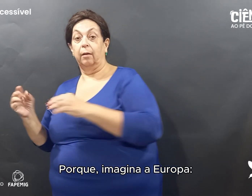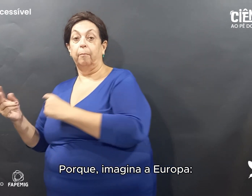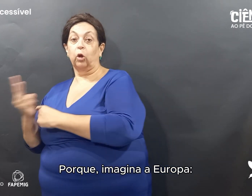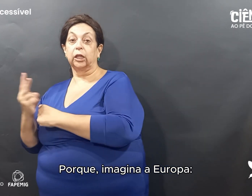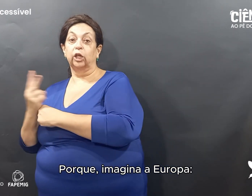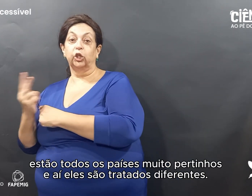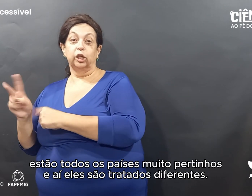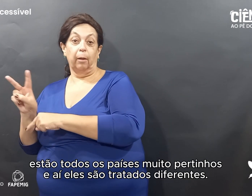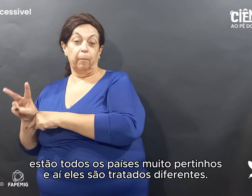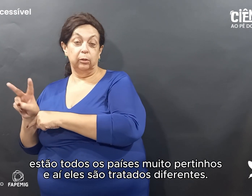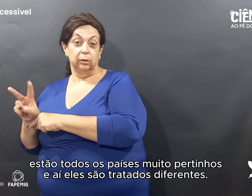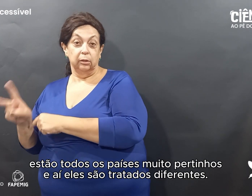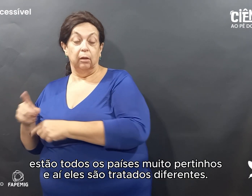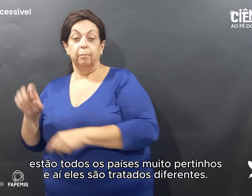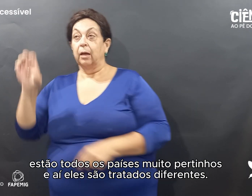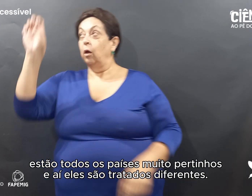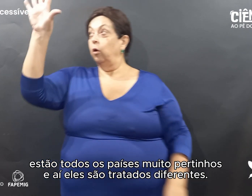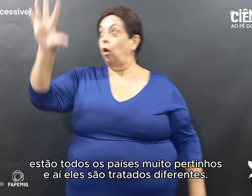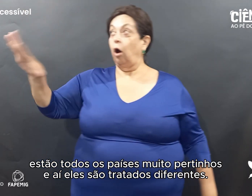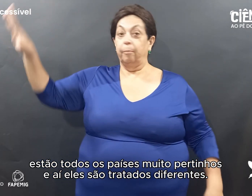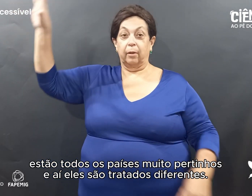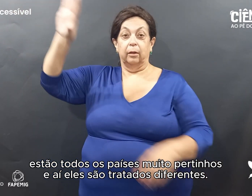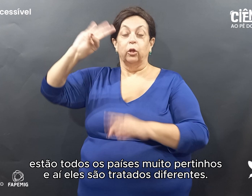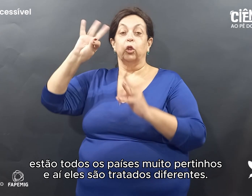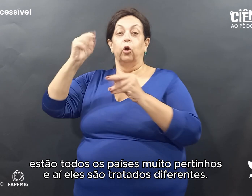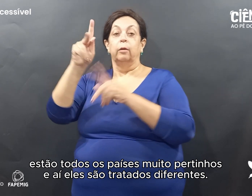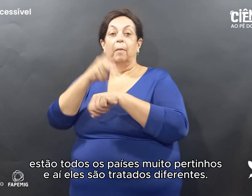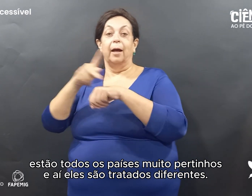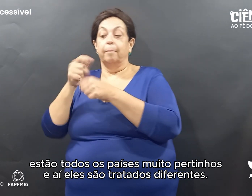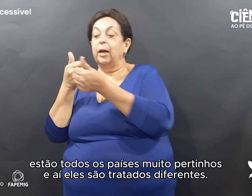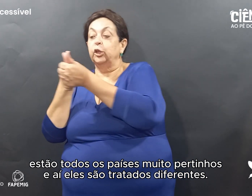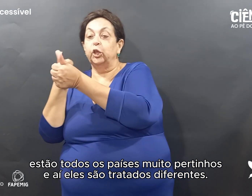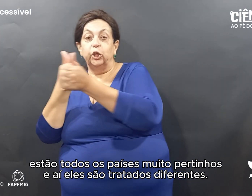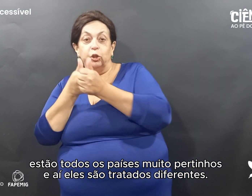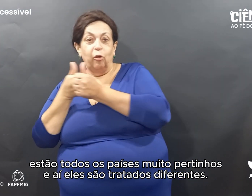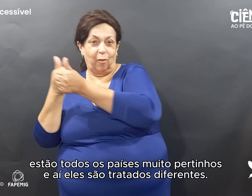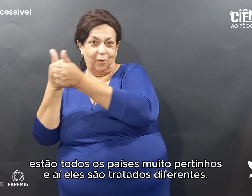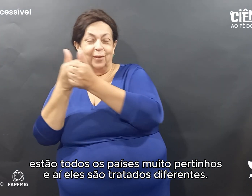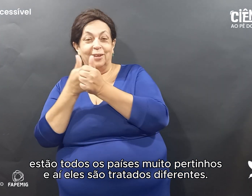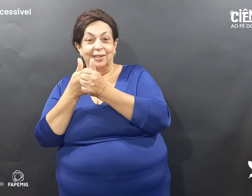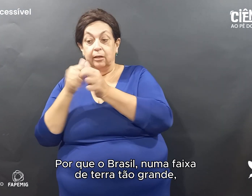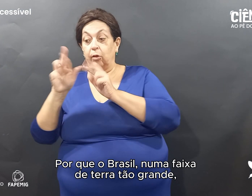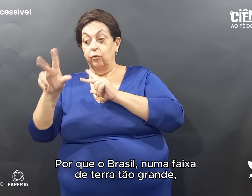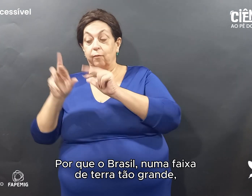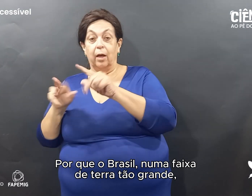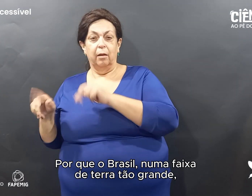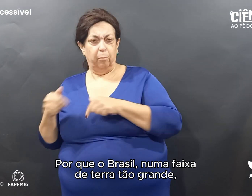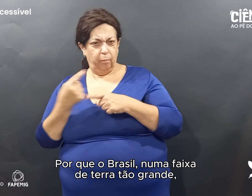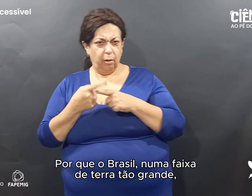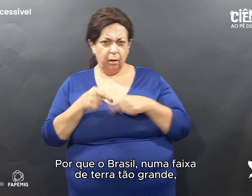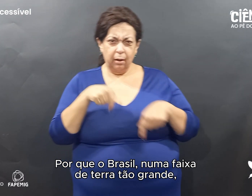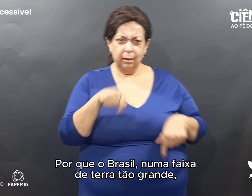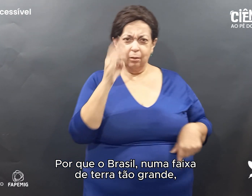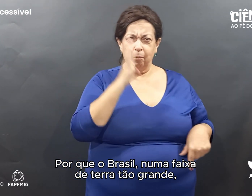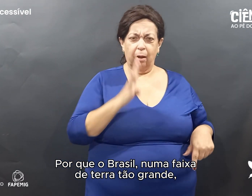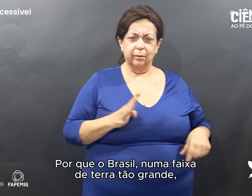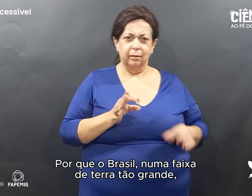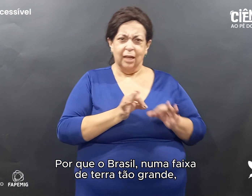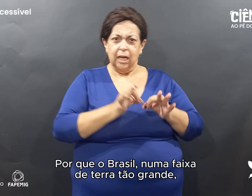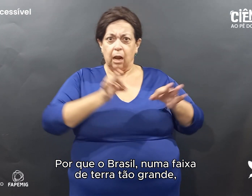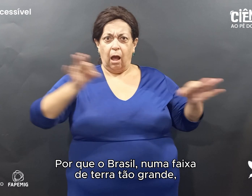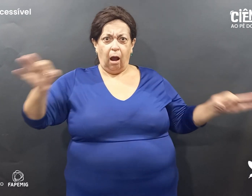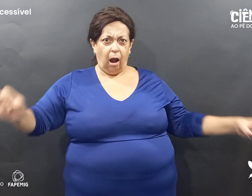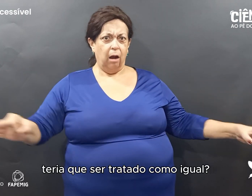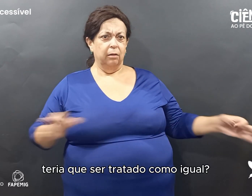a Europa, né? Tá todos os países muito pertinhos. E aí eles são tratados diferentes. Por que que o Brasil, numa faixa de terra